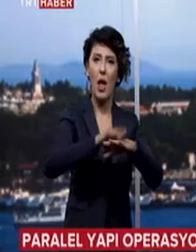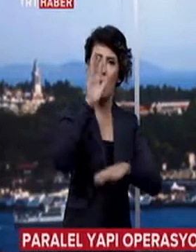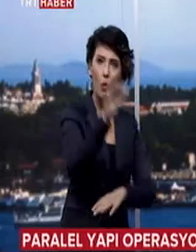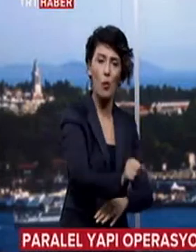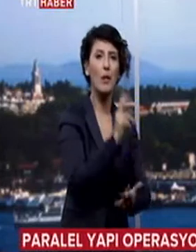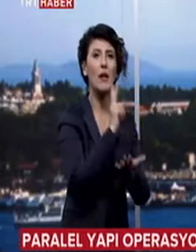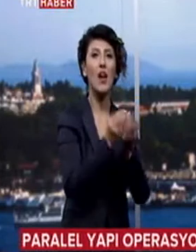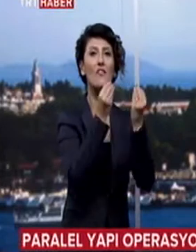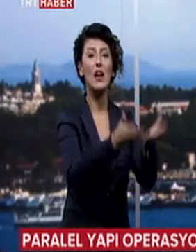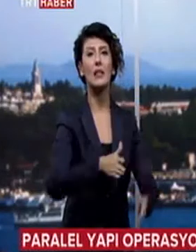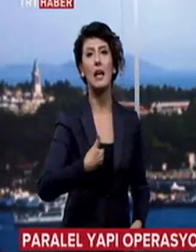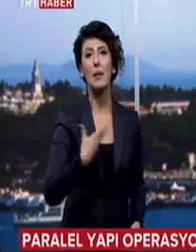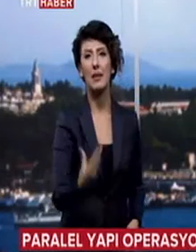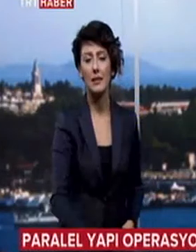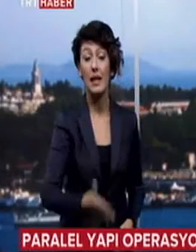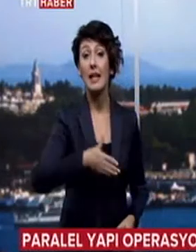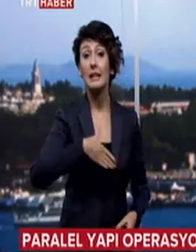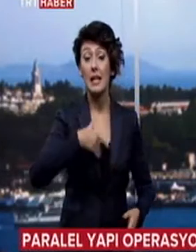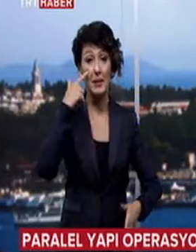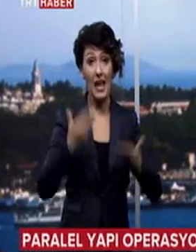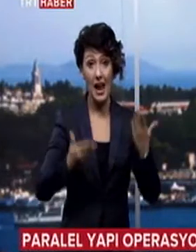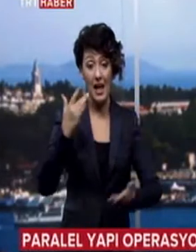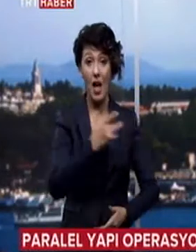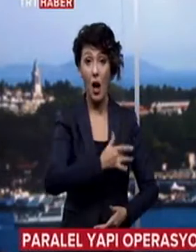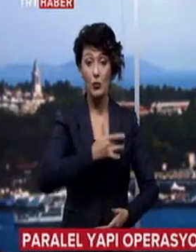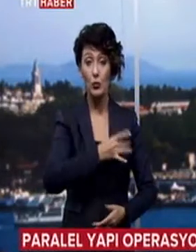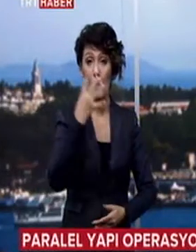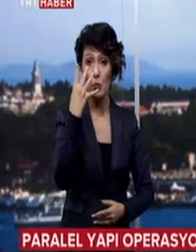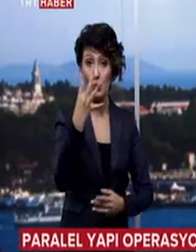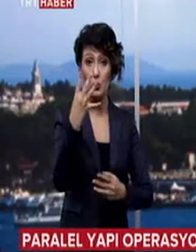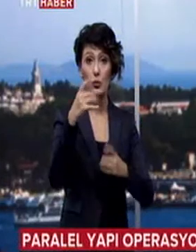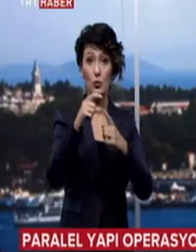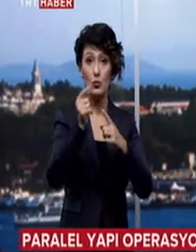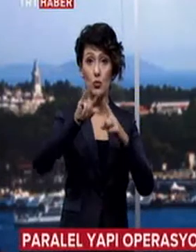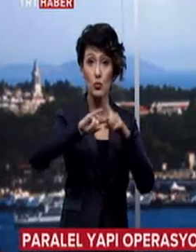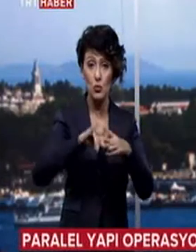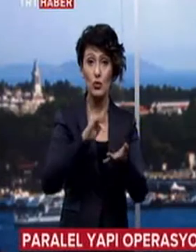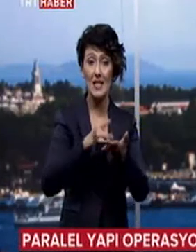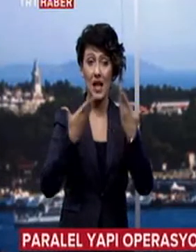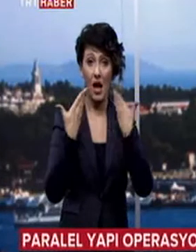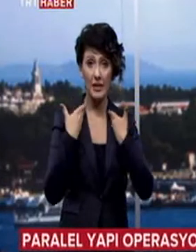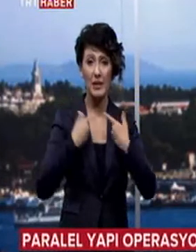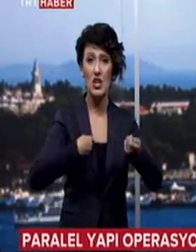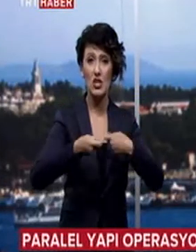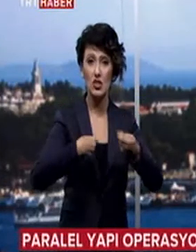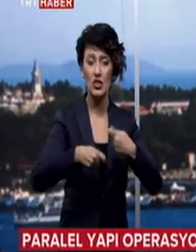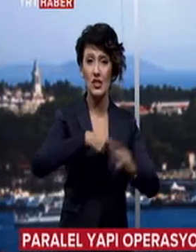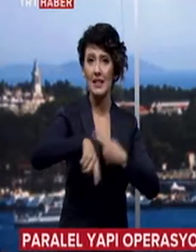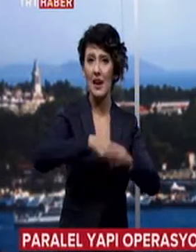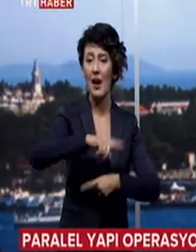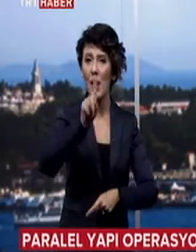el koyma kararı verilmesini talep etti. Talebi değerlendiren Anadolu 4. Sulh Ceza